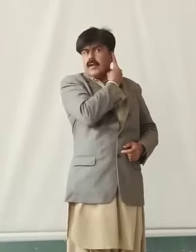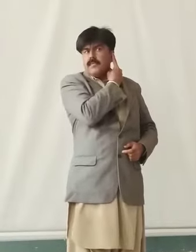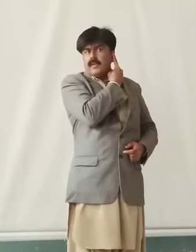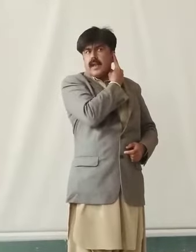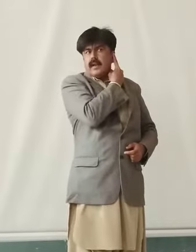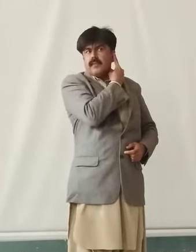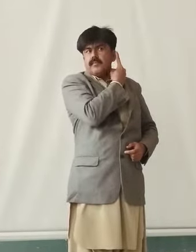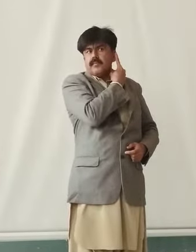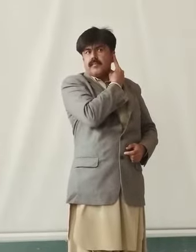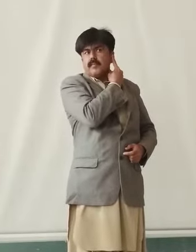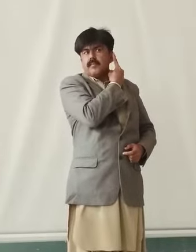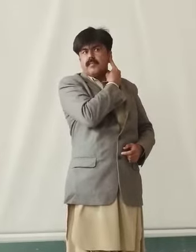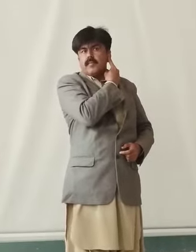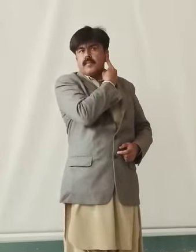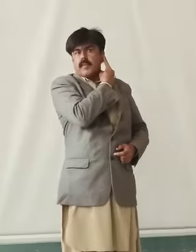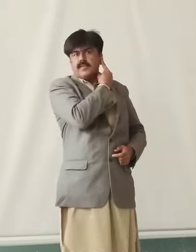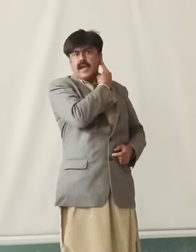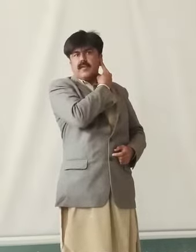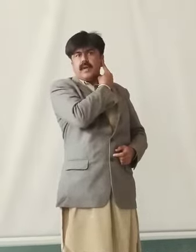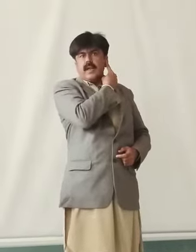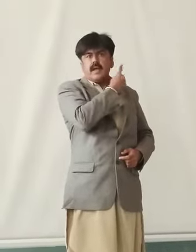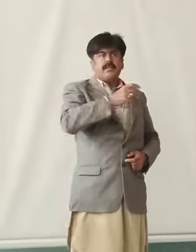लेफ्ट ईयर का साइन लेना,